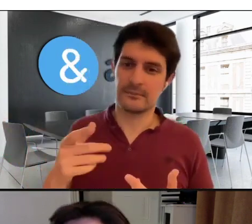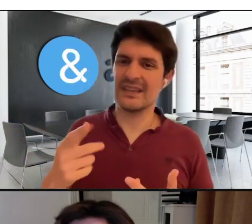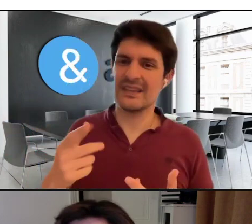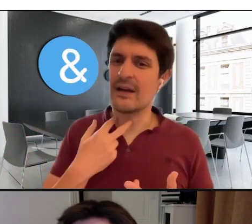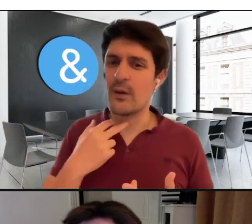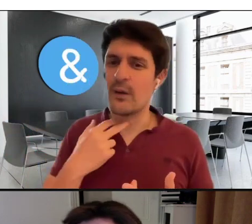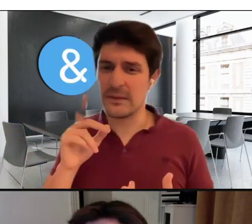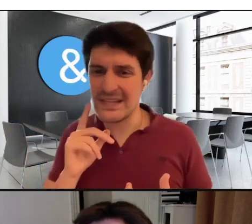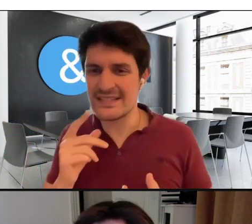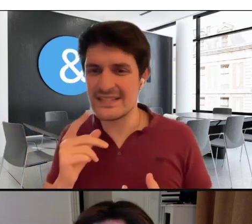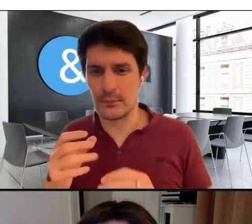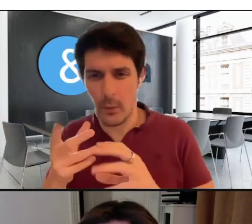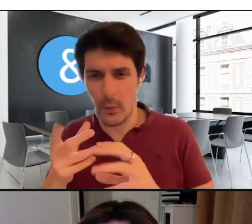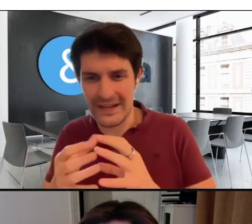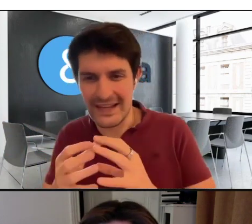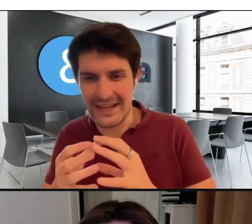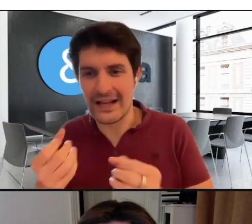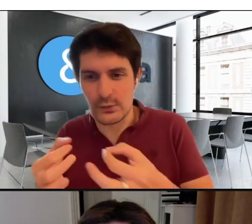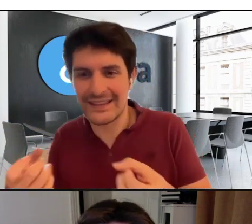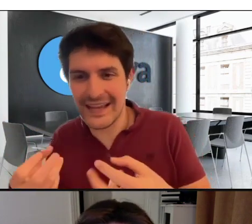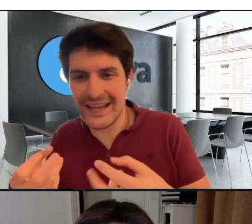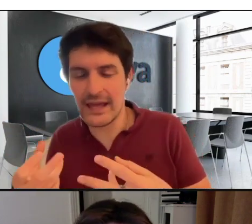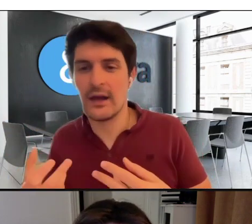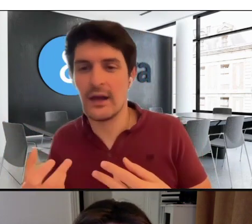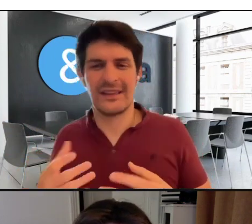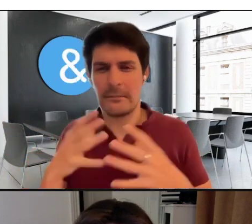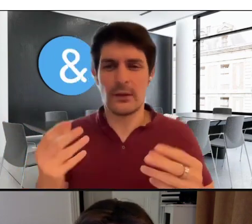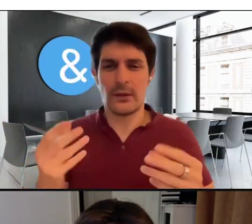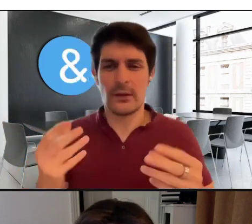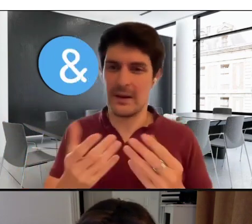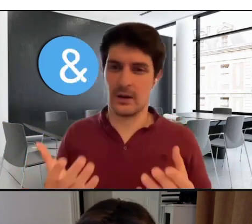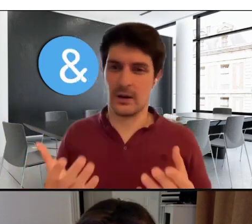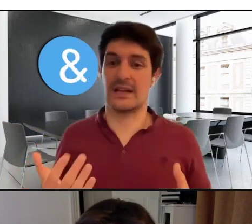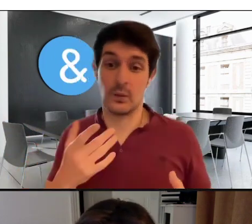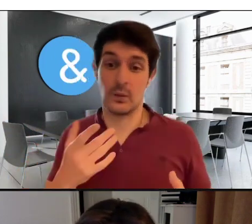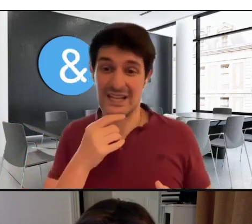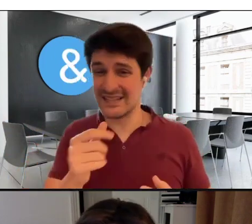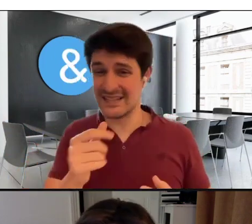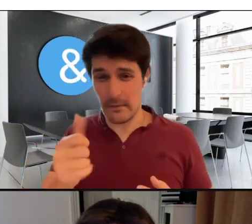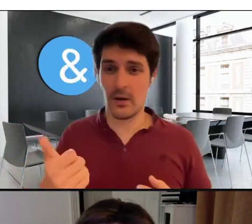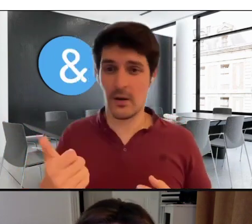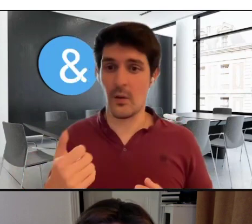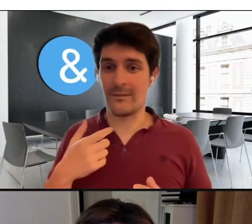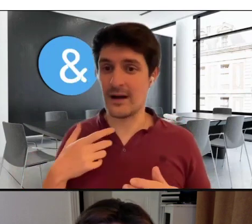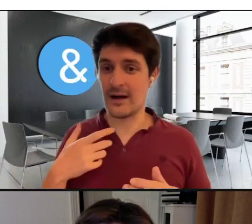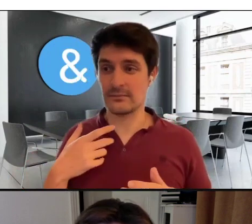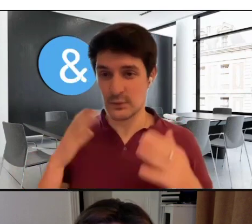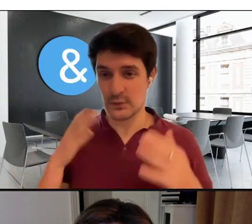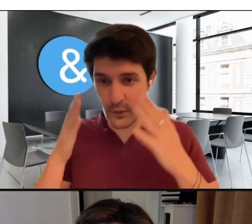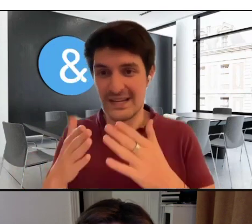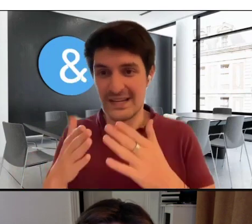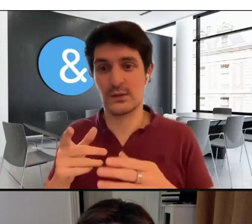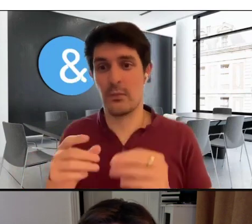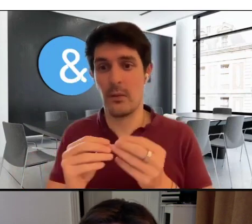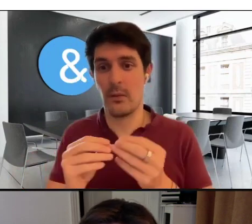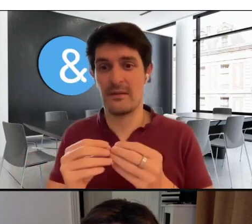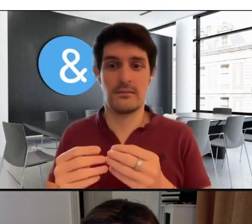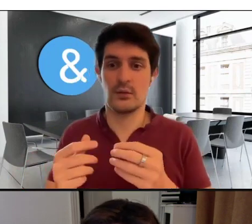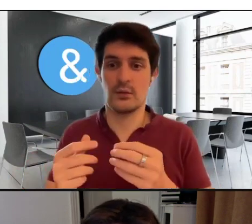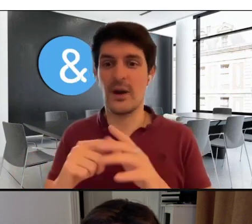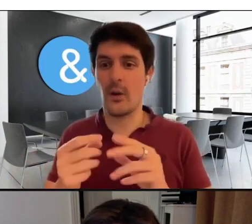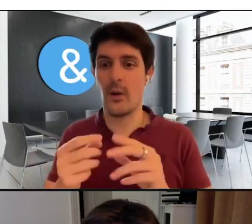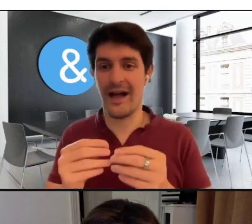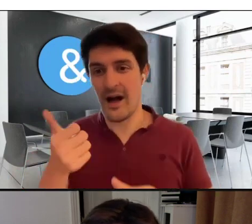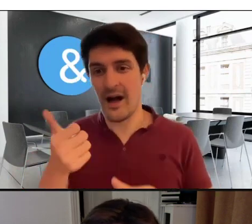la voix féminine, c'est compliqué à sous-titrer. Il y avait plein de problèmes comme ça. Donc on a dit d'abord qu'on va se focaliser sur le problème